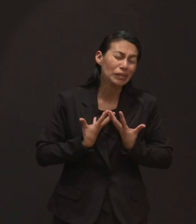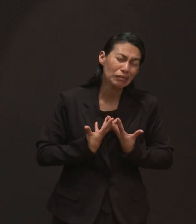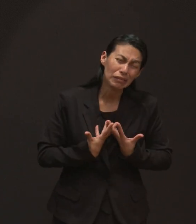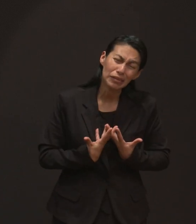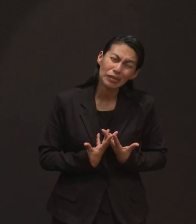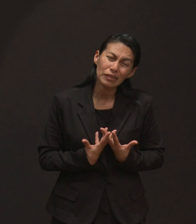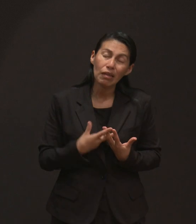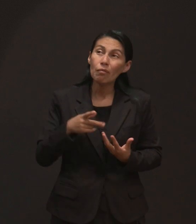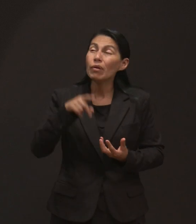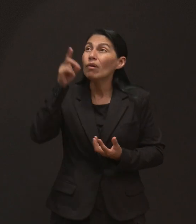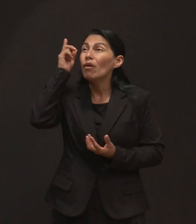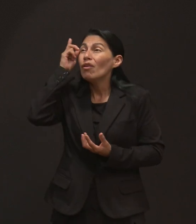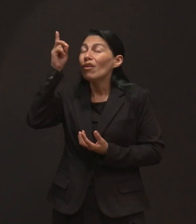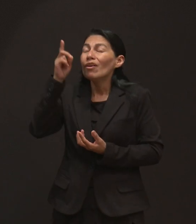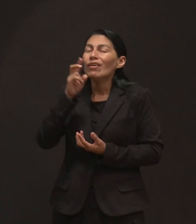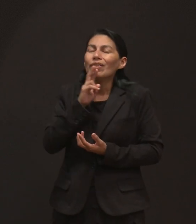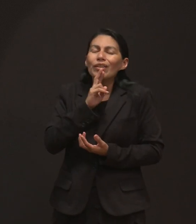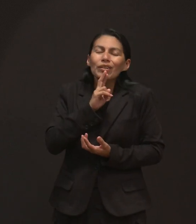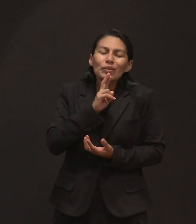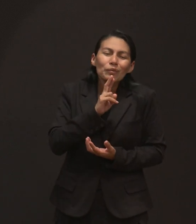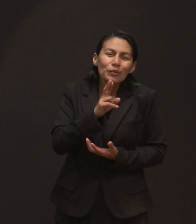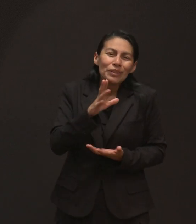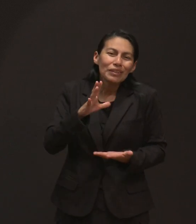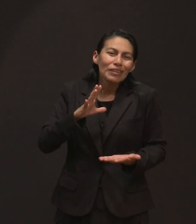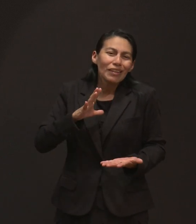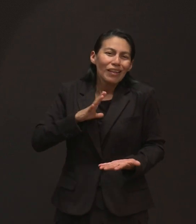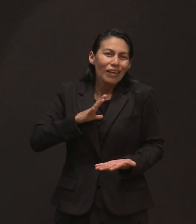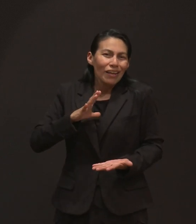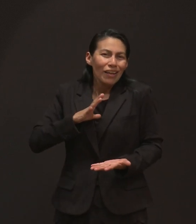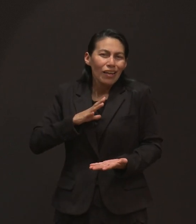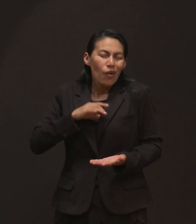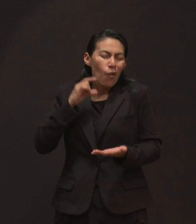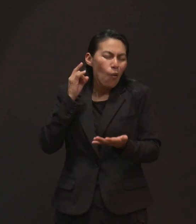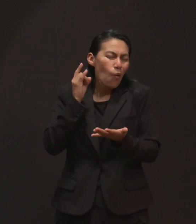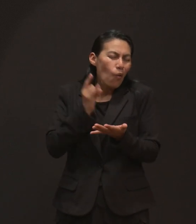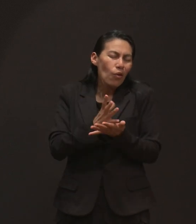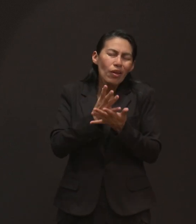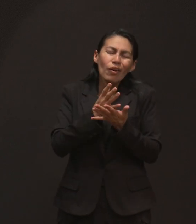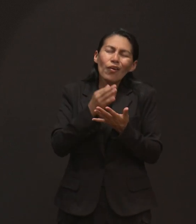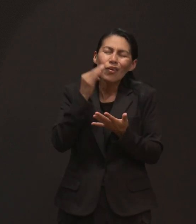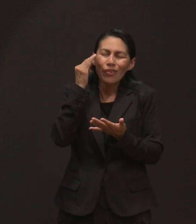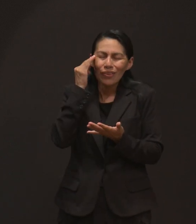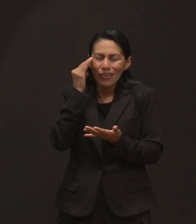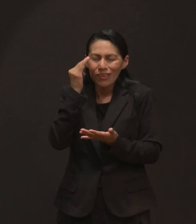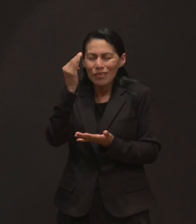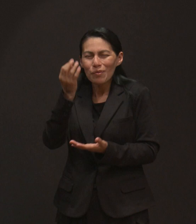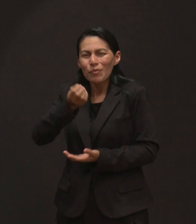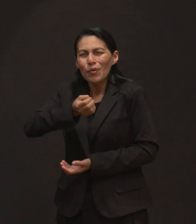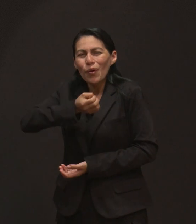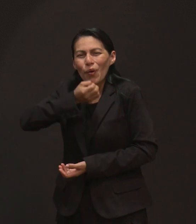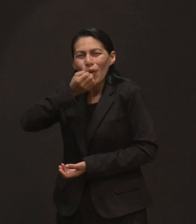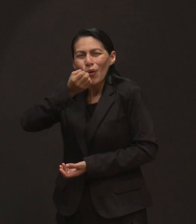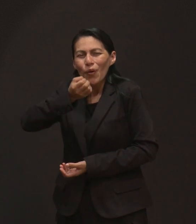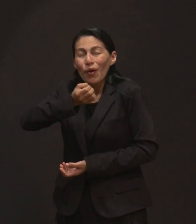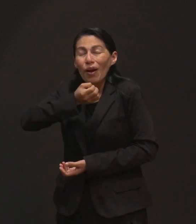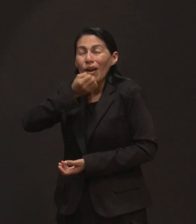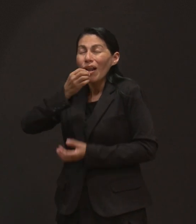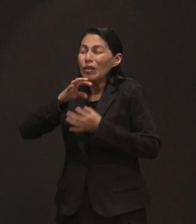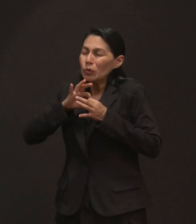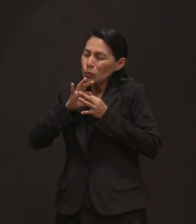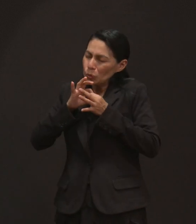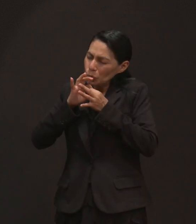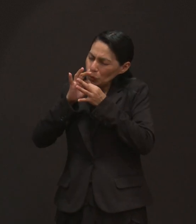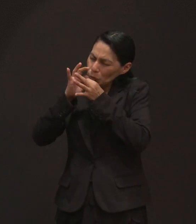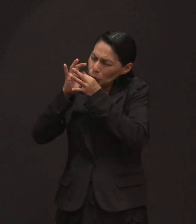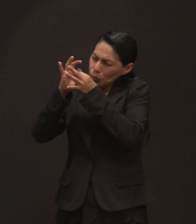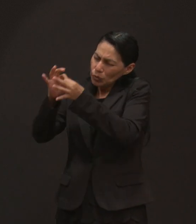lágrimas, cuando Dios tiene la respuesta. Si tan solo pudiéramos dedicar tiempo a estar a